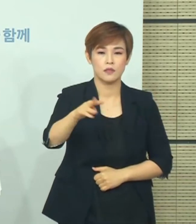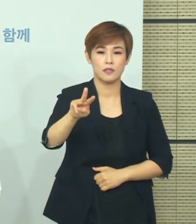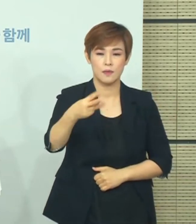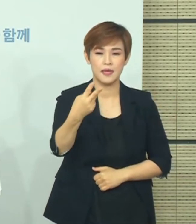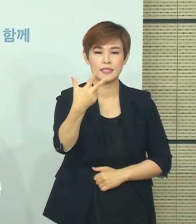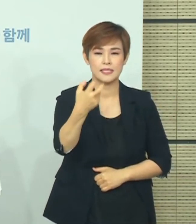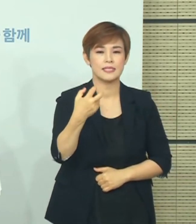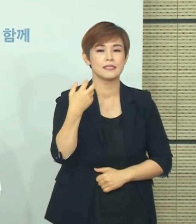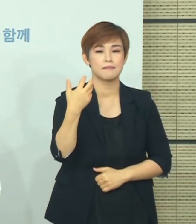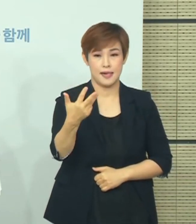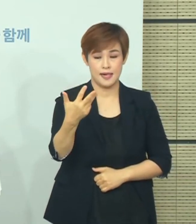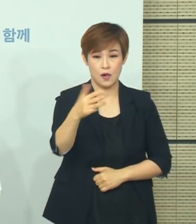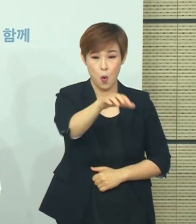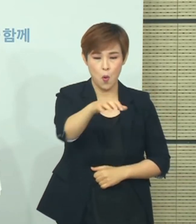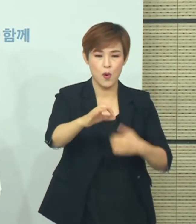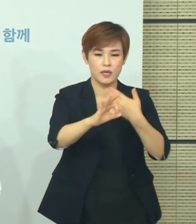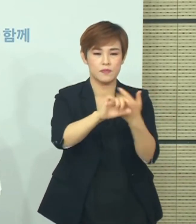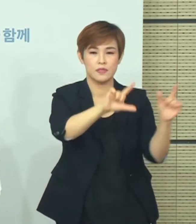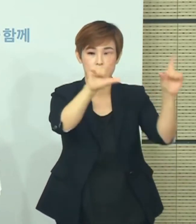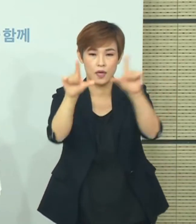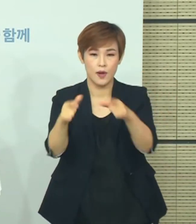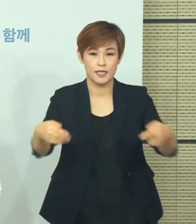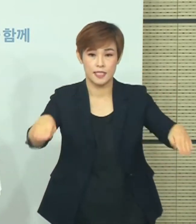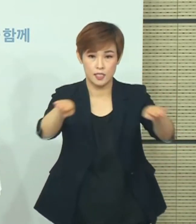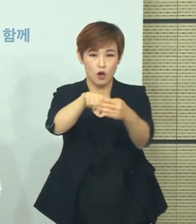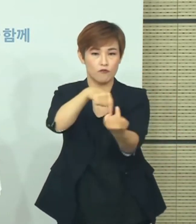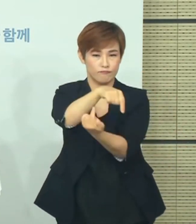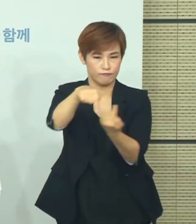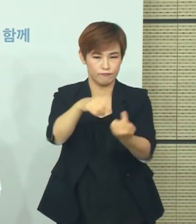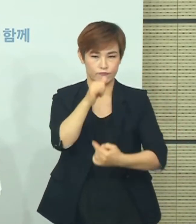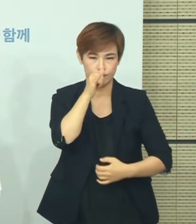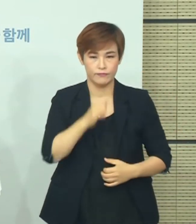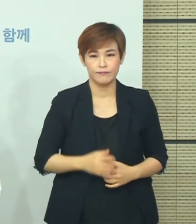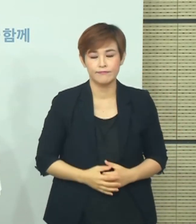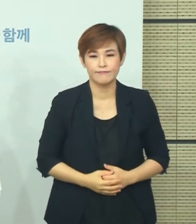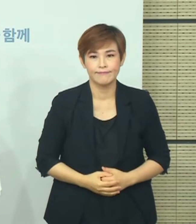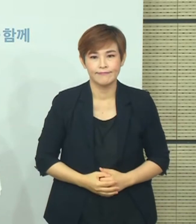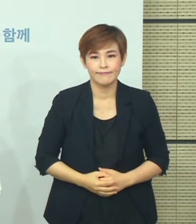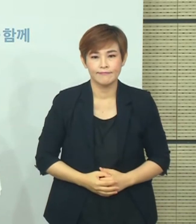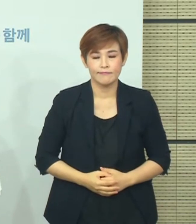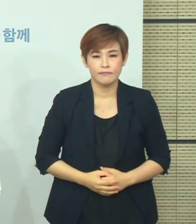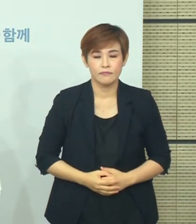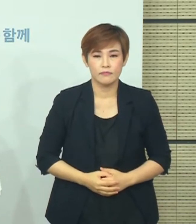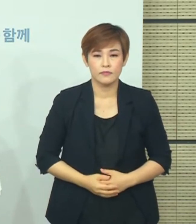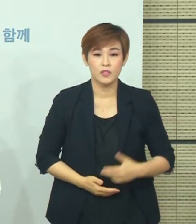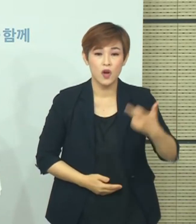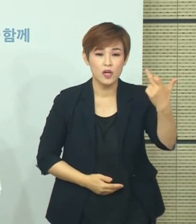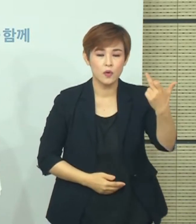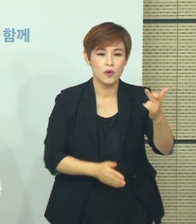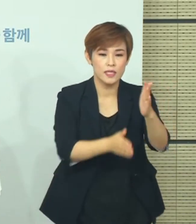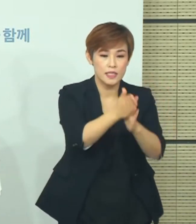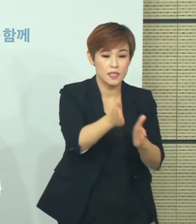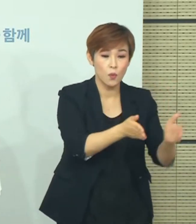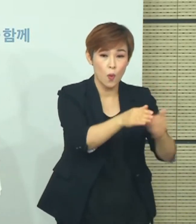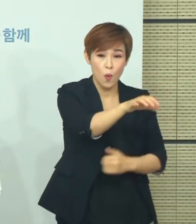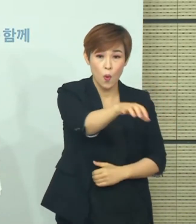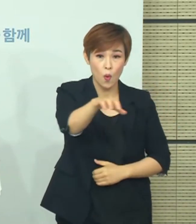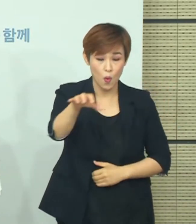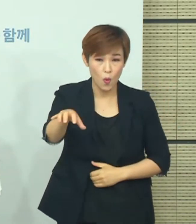4,378실 규모의 임시 생활 시설을 운영하고 있습니다. 17개 시도에서도